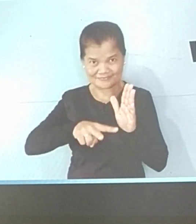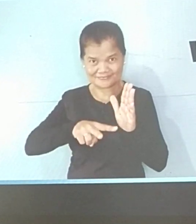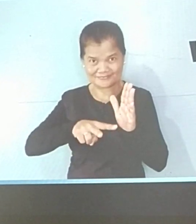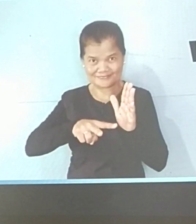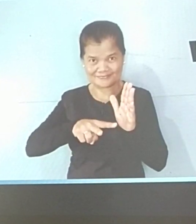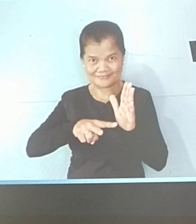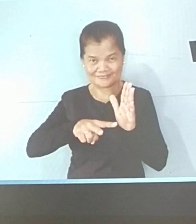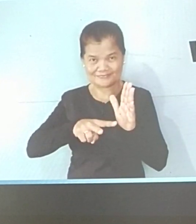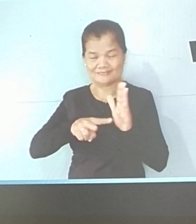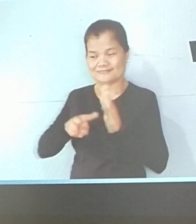Video. Video.